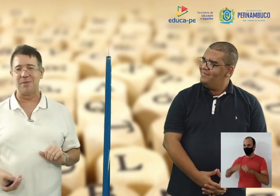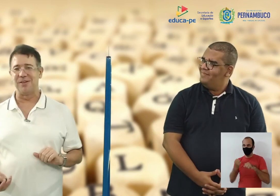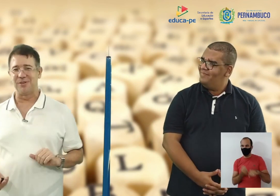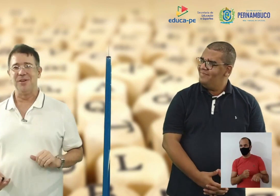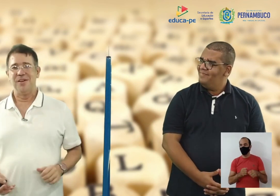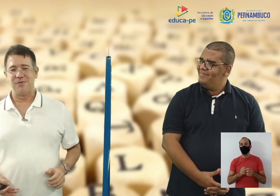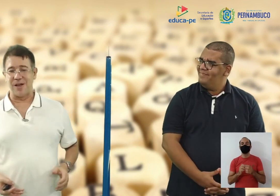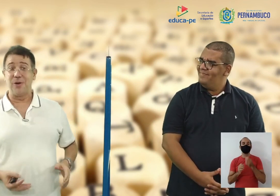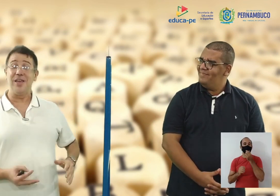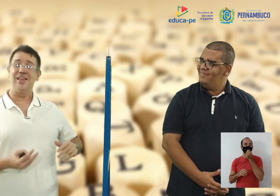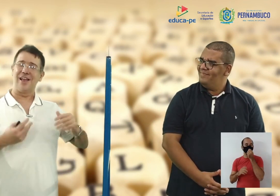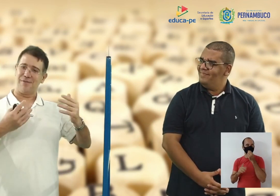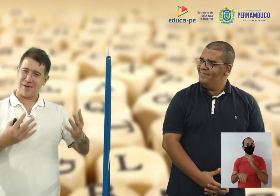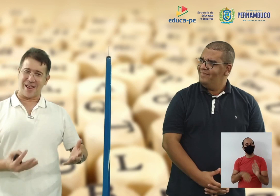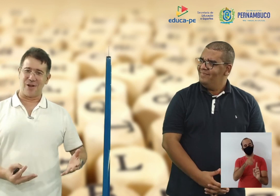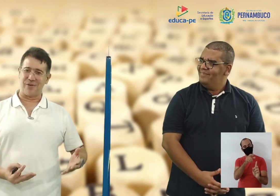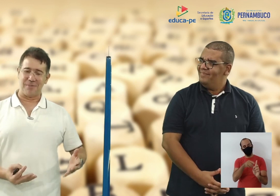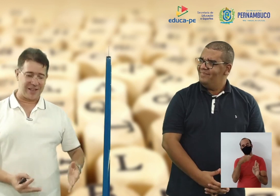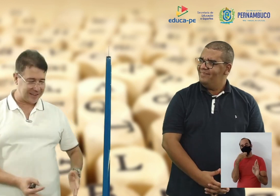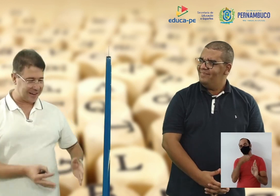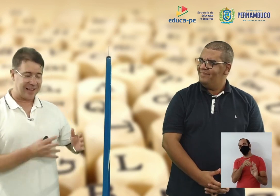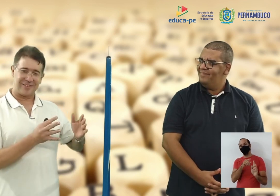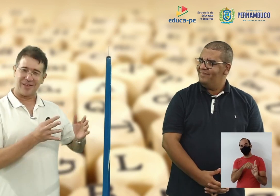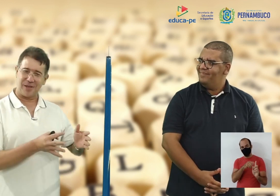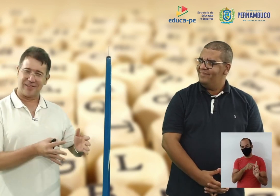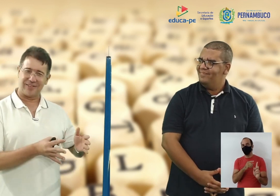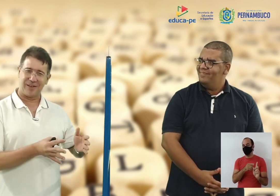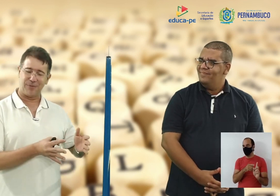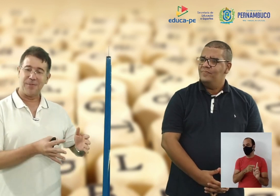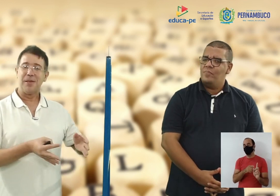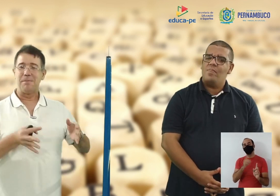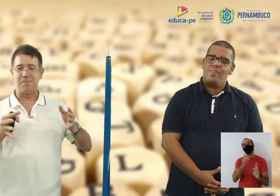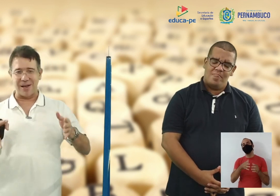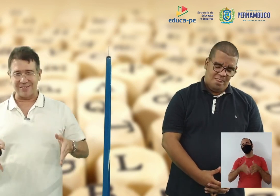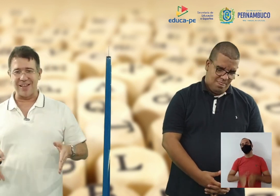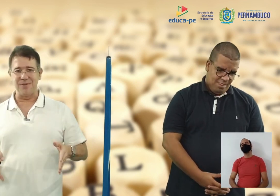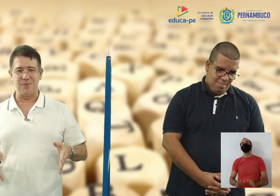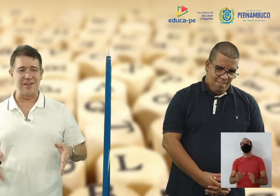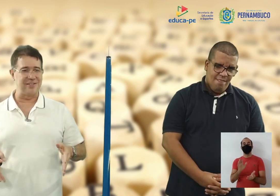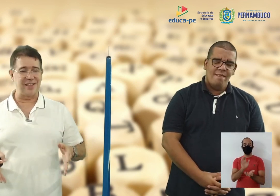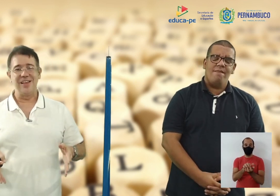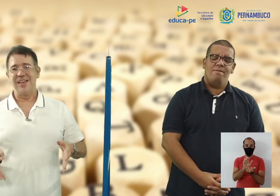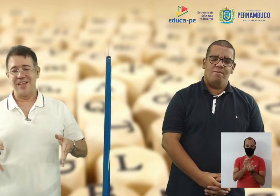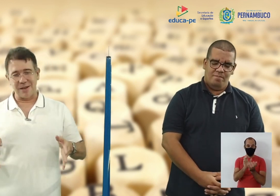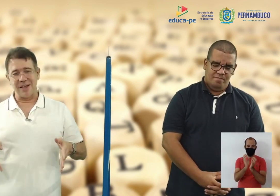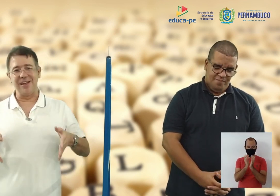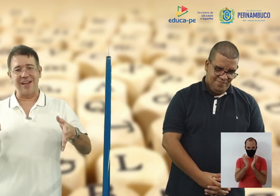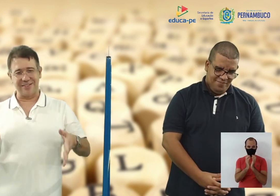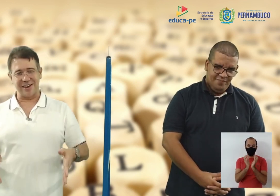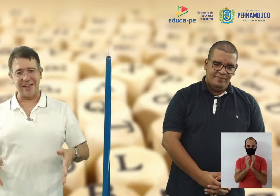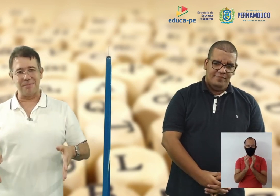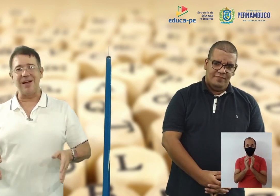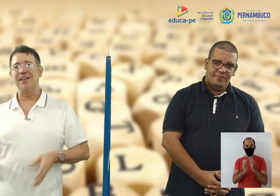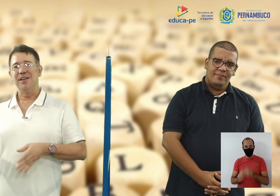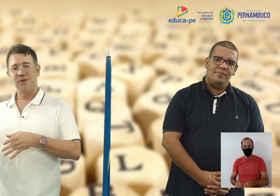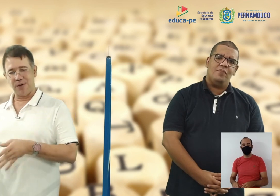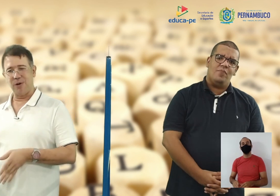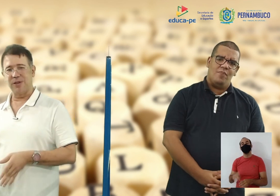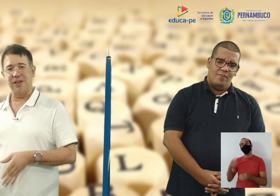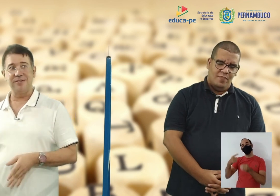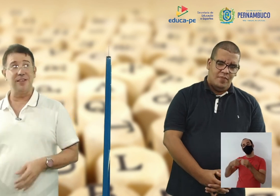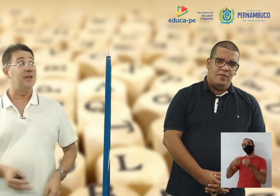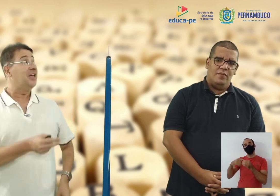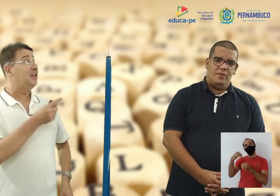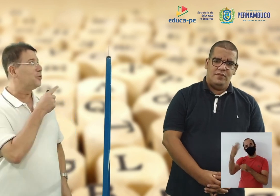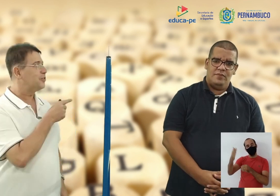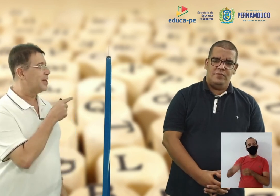professor Jamerson falou, irá falar novamente, porque ele nasceu em Recife, passa a infância em Nazaré da Mata, volta